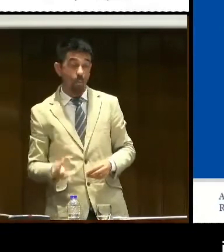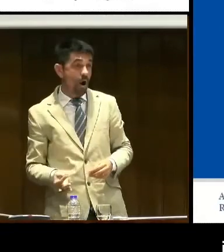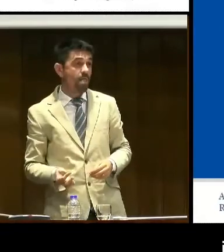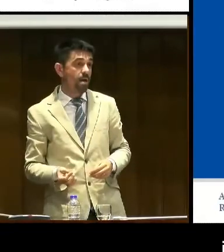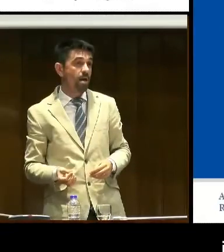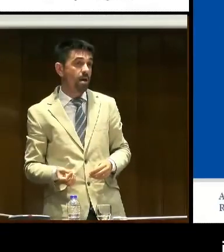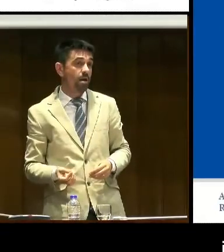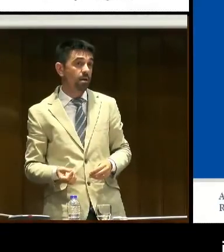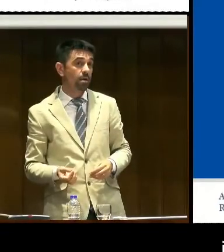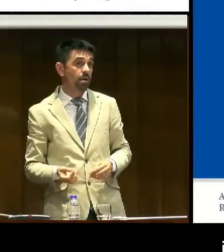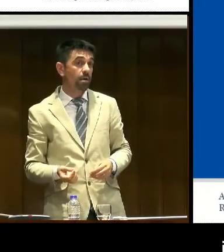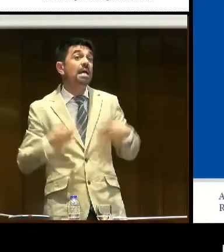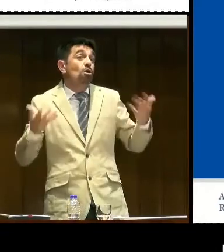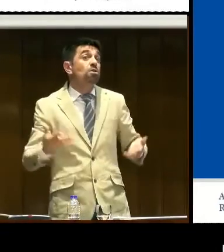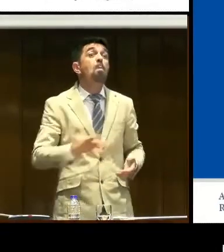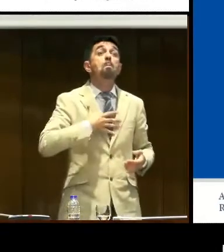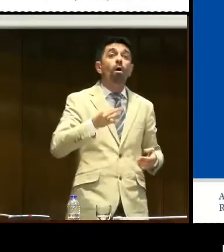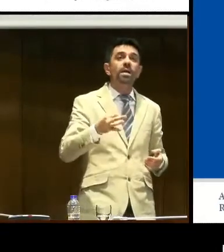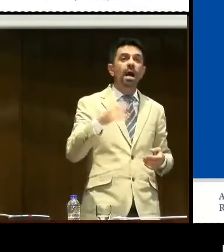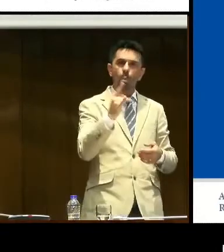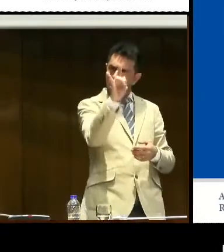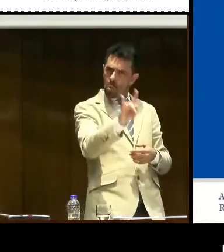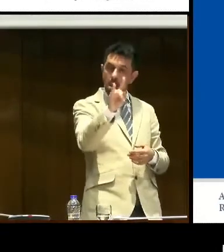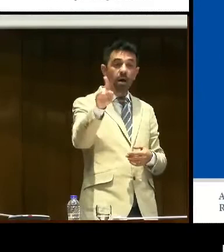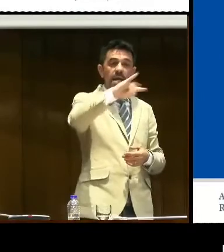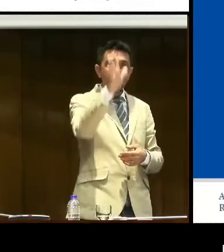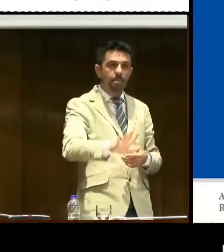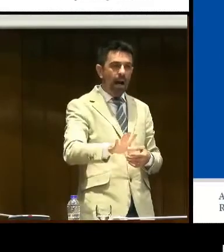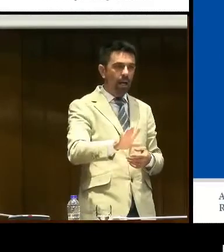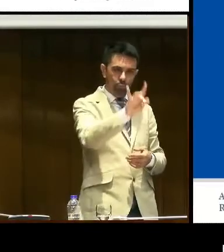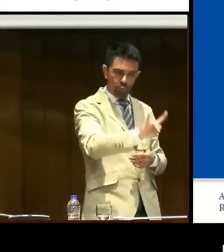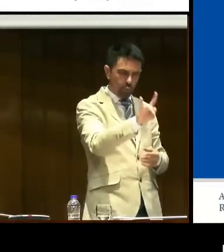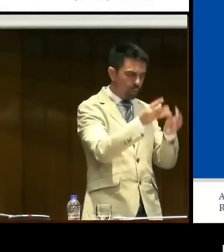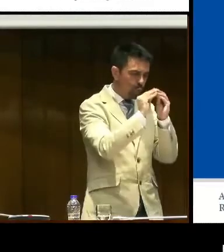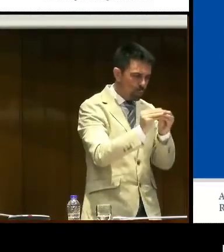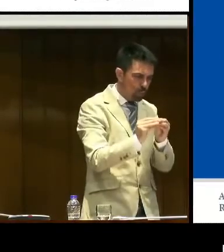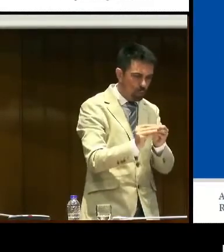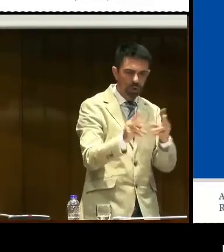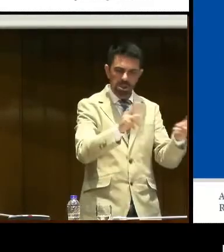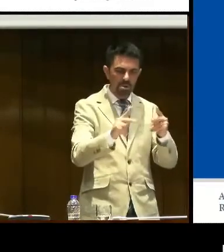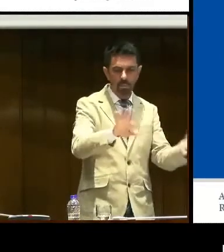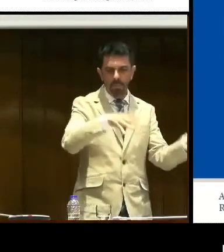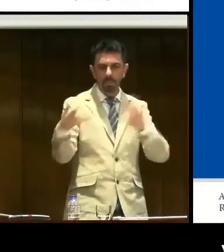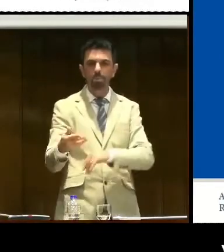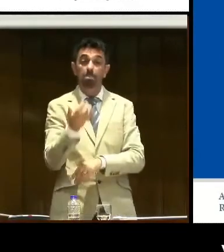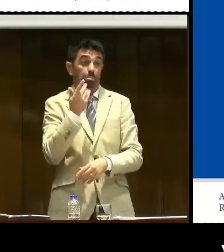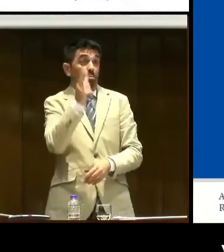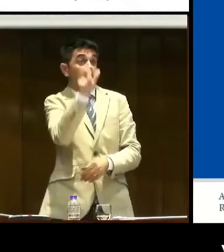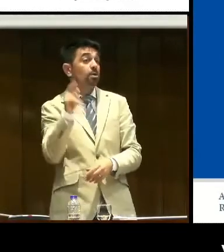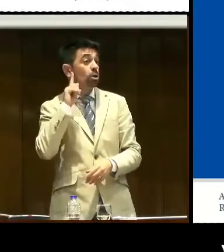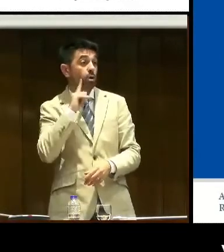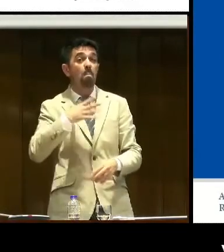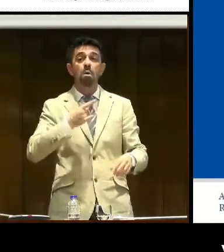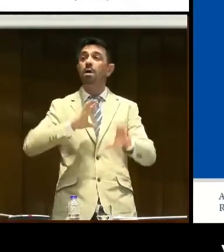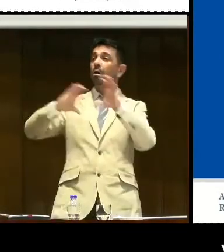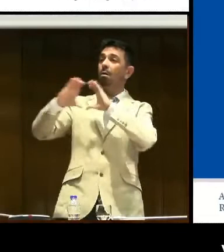sucesivos lectores de imagen y traductores automáticos, una persona sorda se podría comunicar con